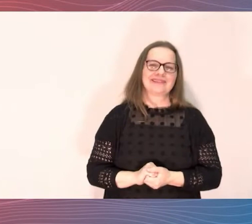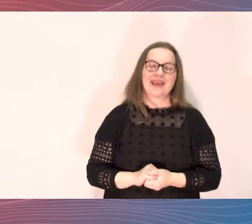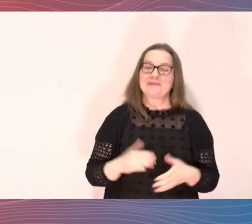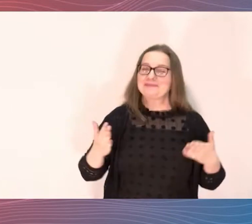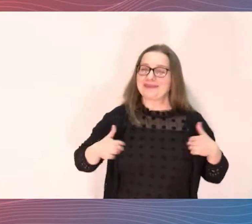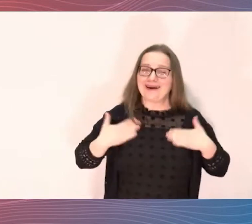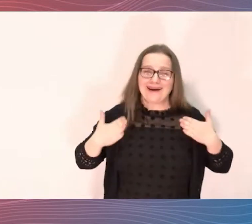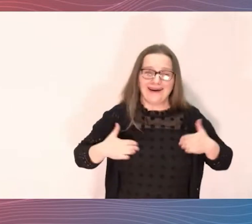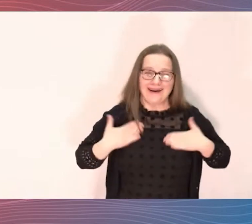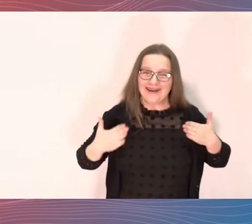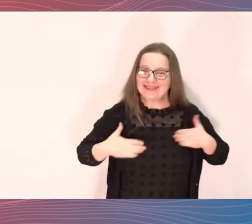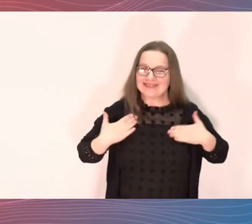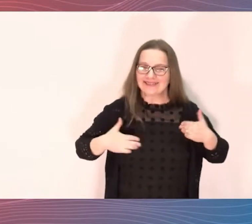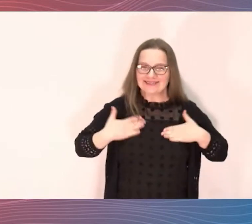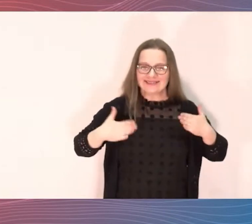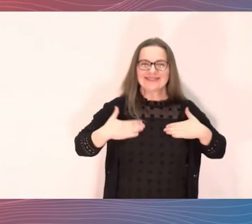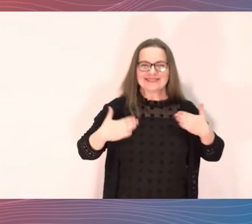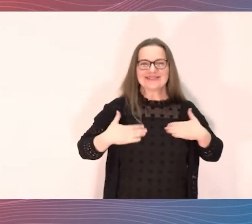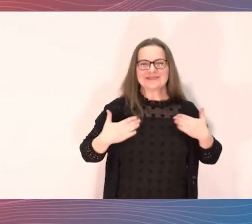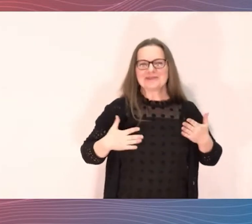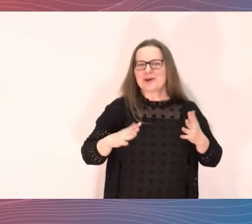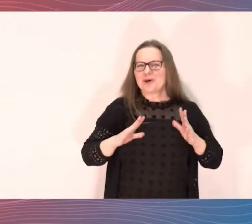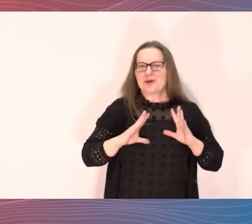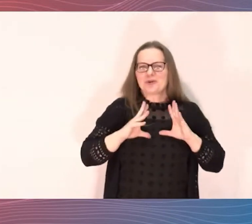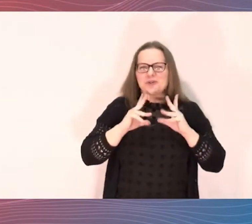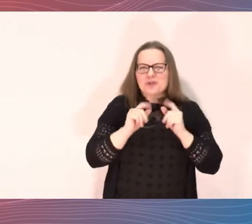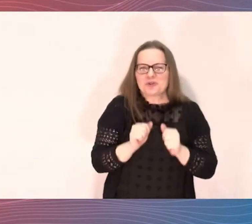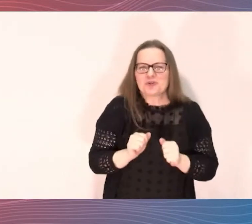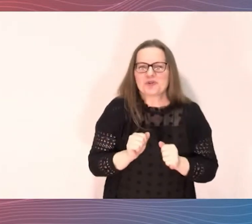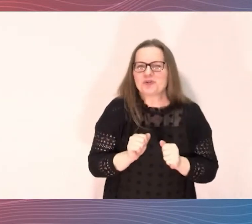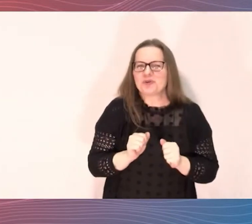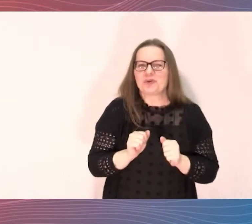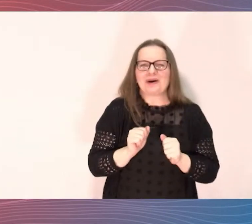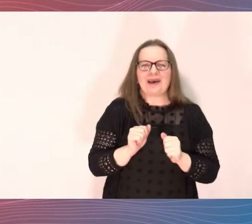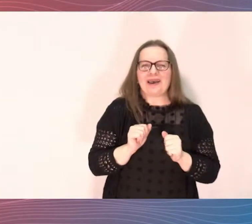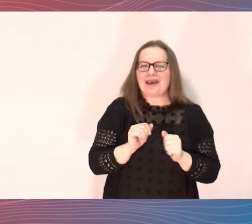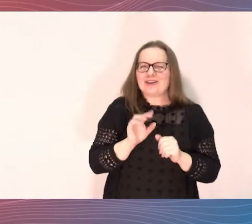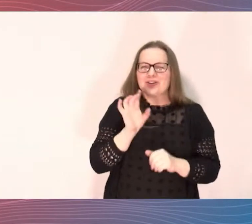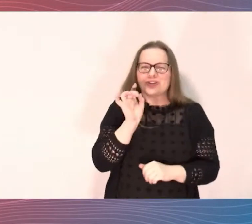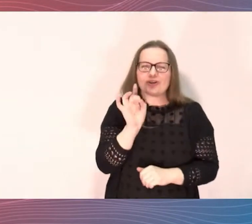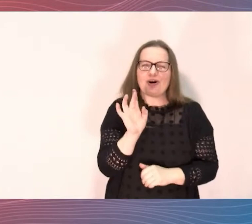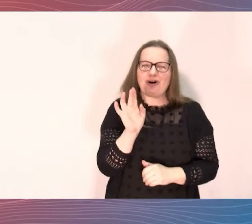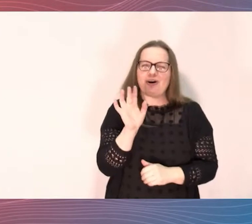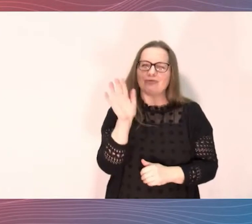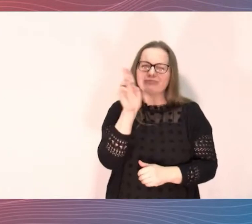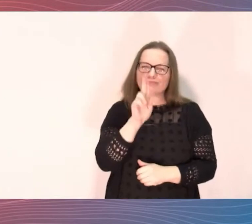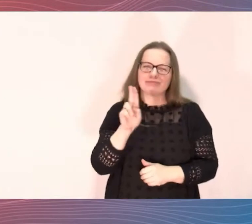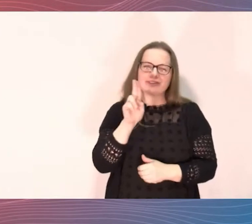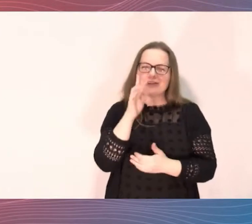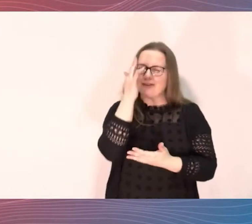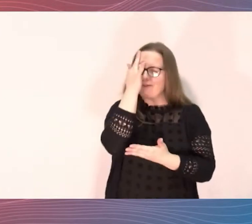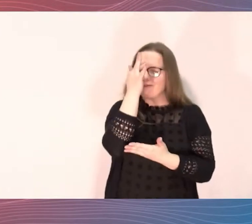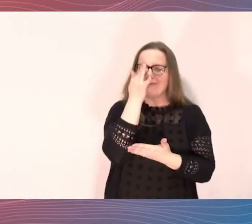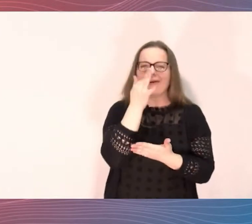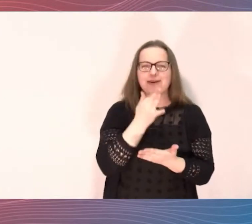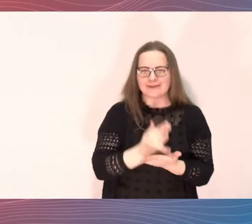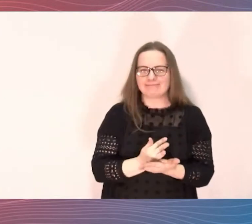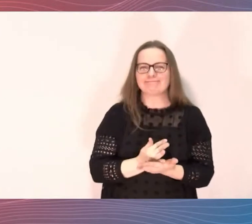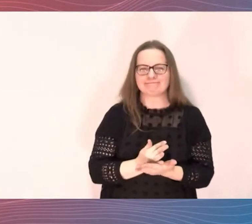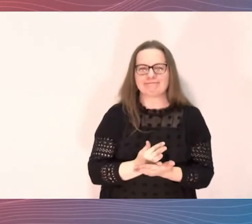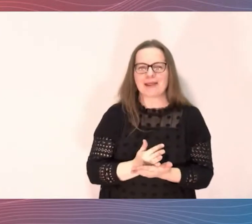Tudo isso, irmãos, vem pela fé. Tudo que Deus fez, irmãos, é para